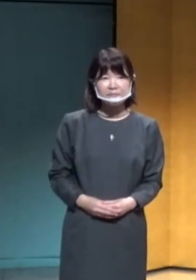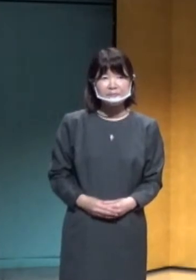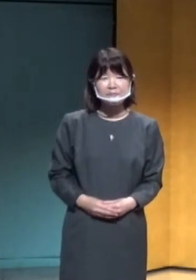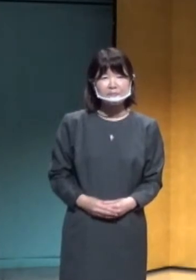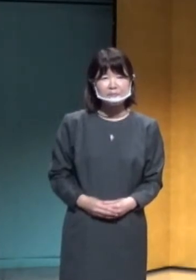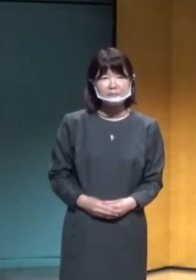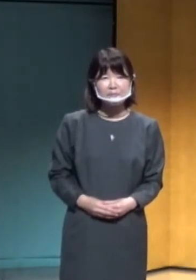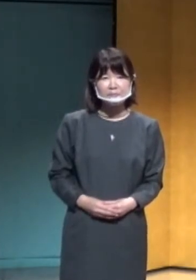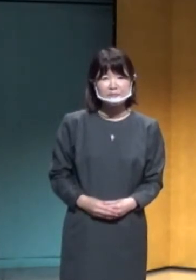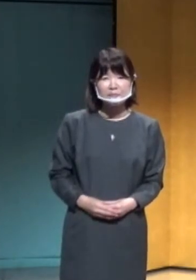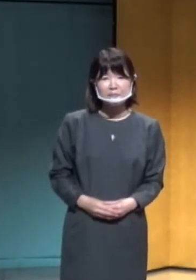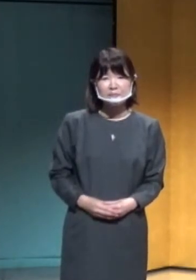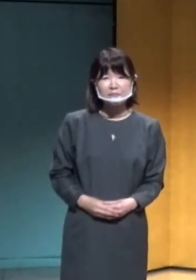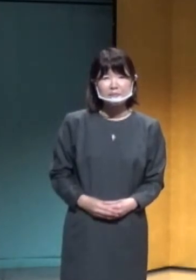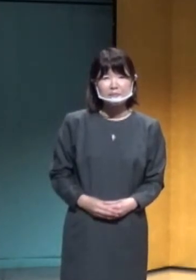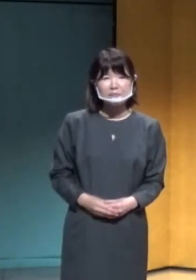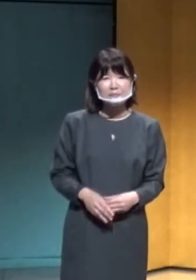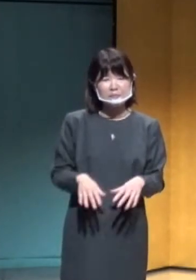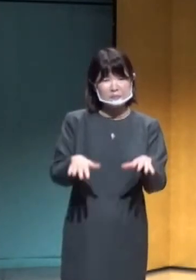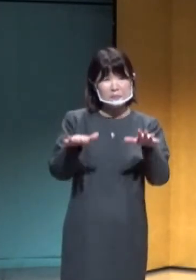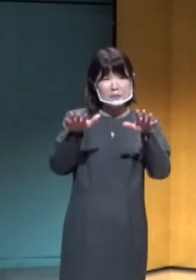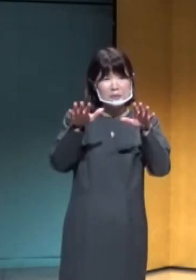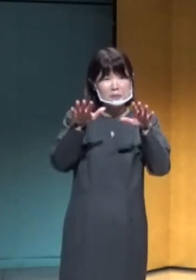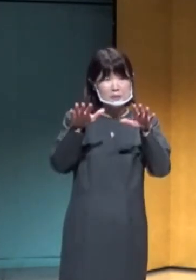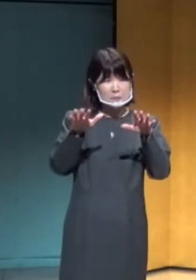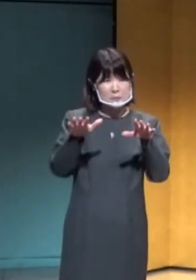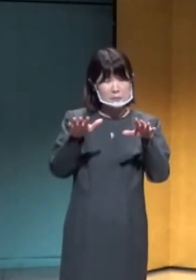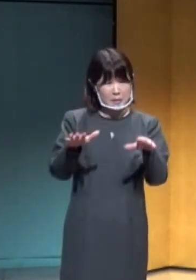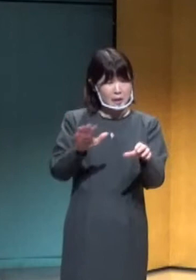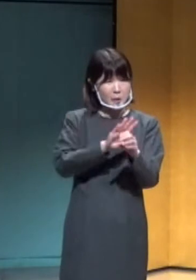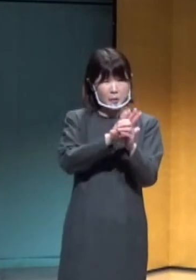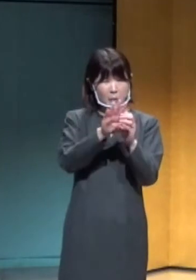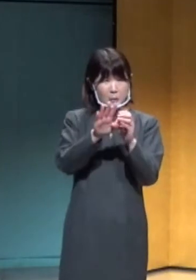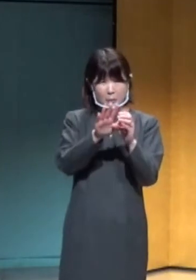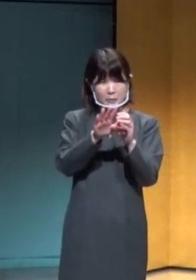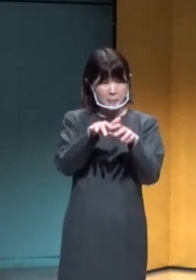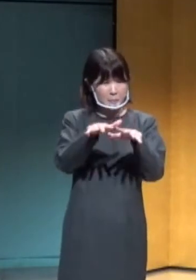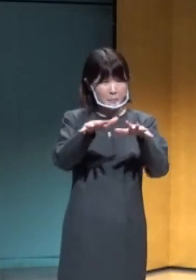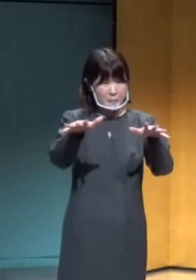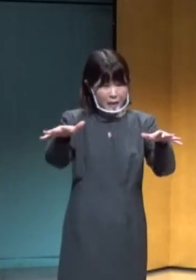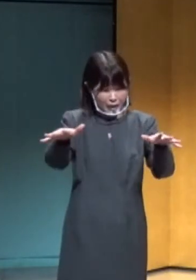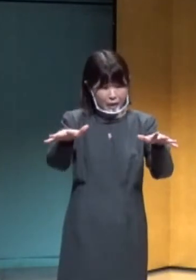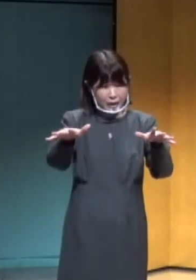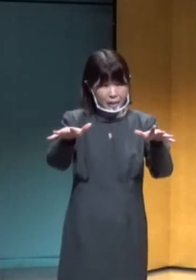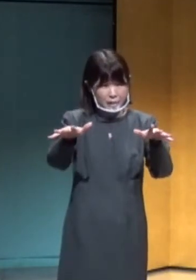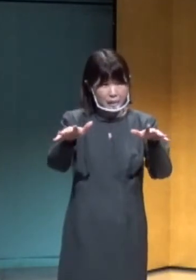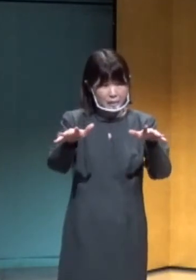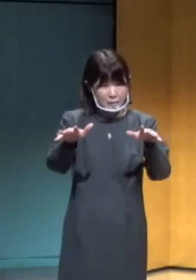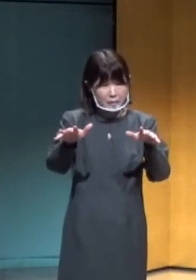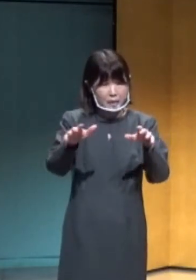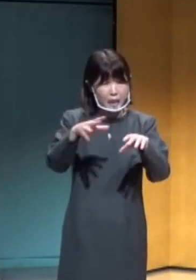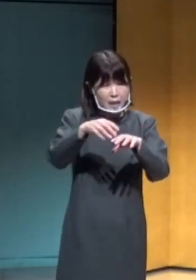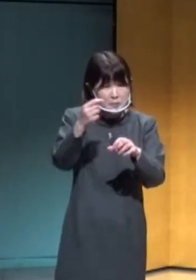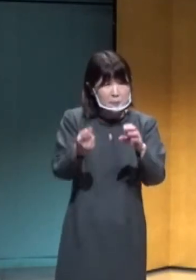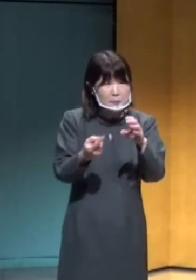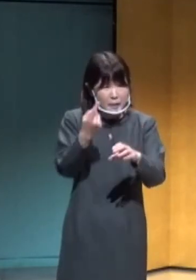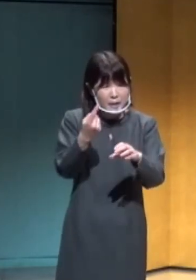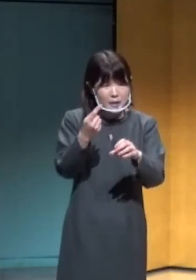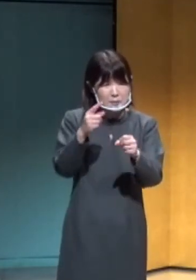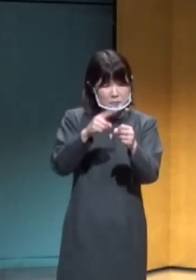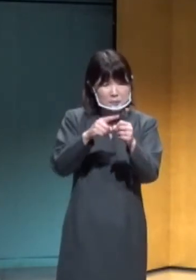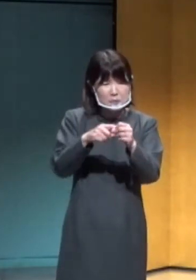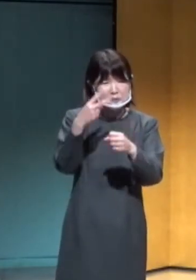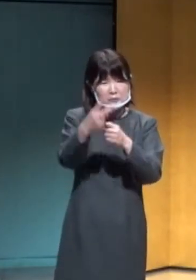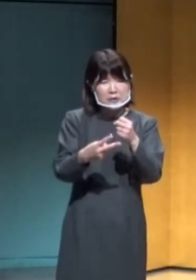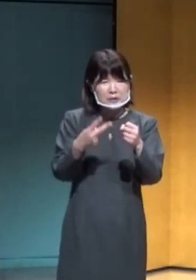大変コロナ2年のコロナ続きでございまして、いろいろ皆